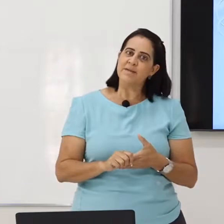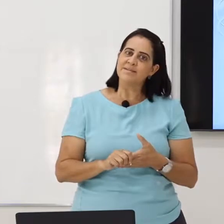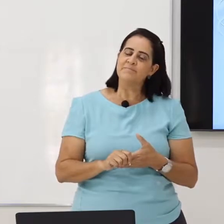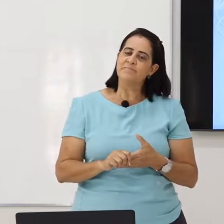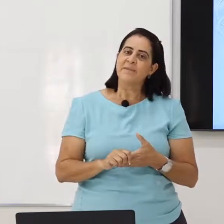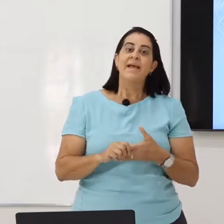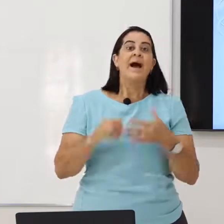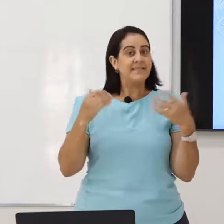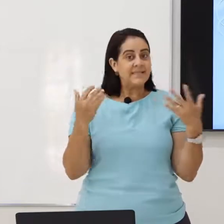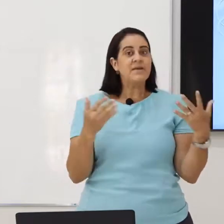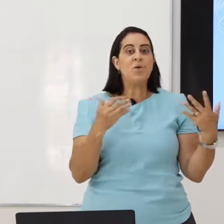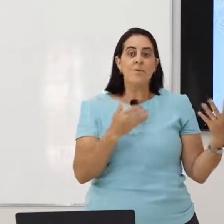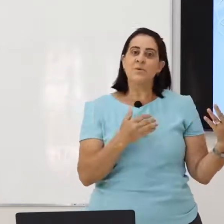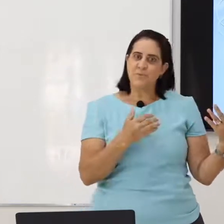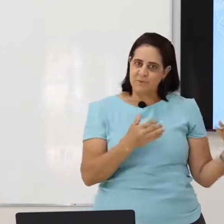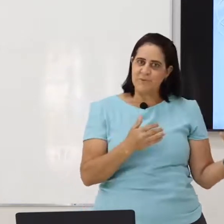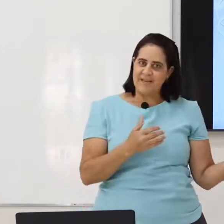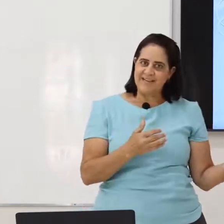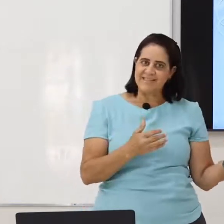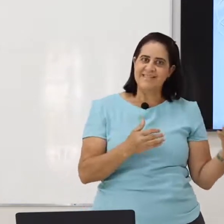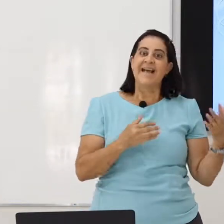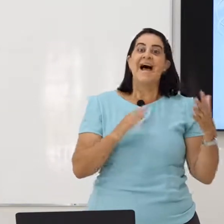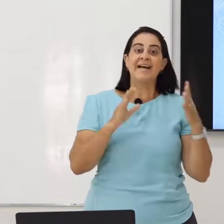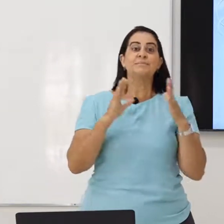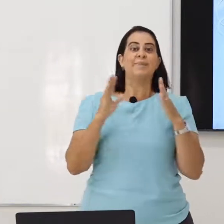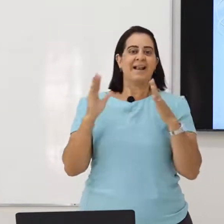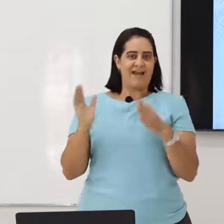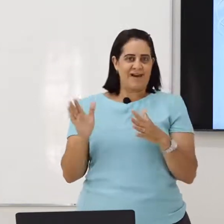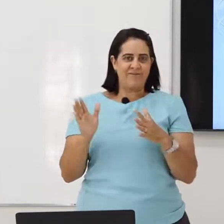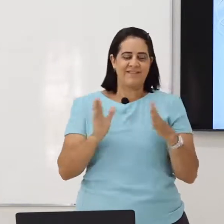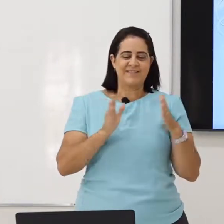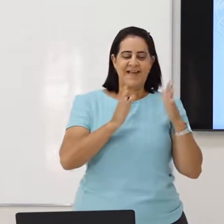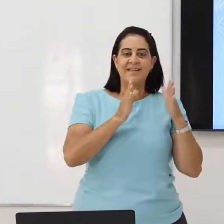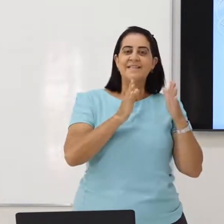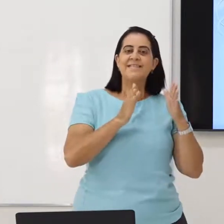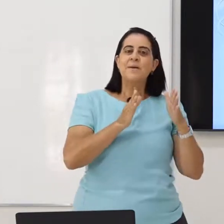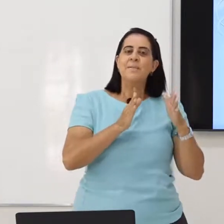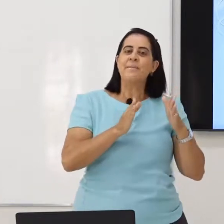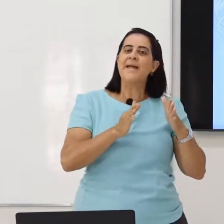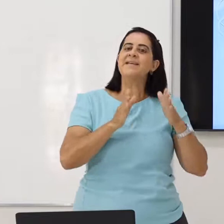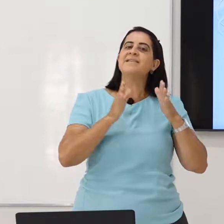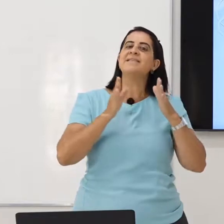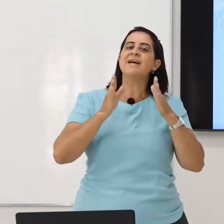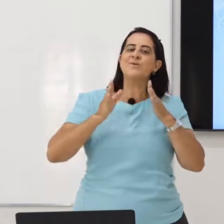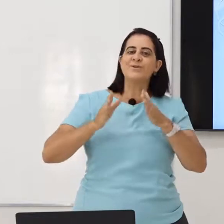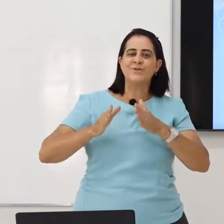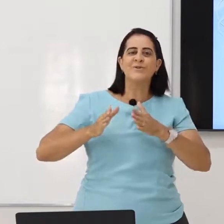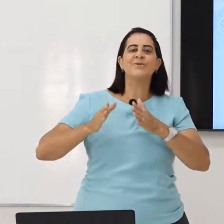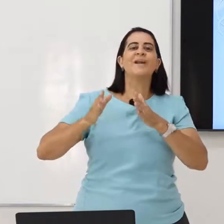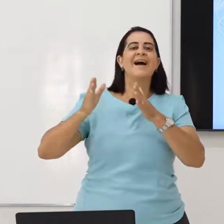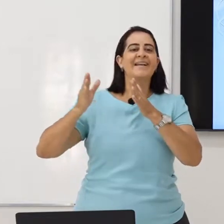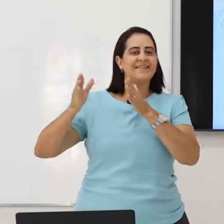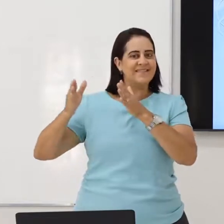Libras. Assim como no português, as palavras, elas também são estruturadas e